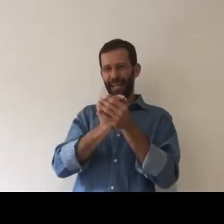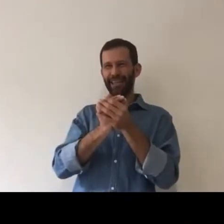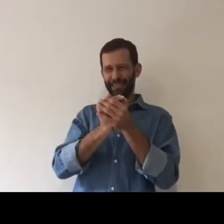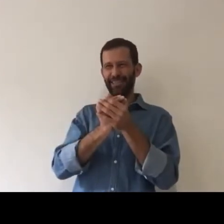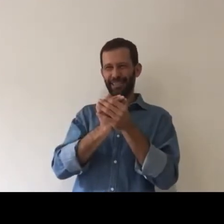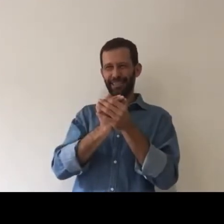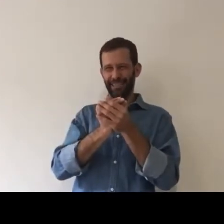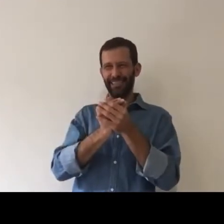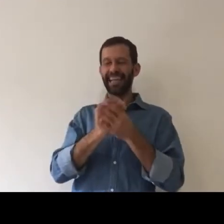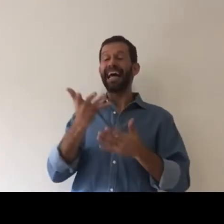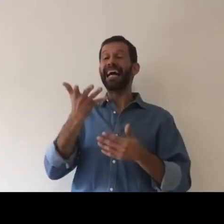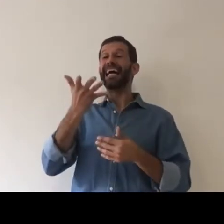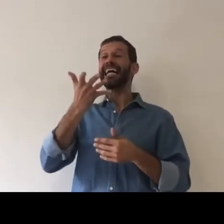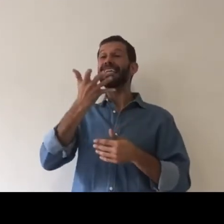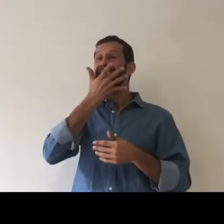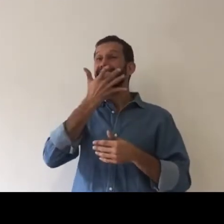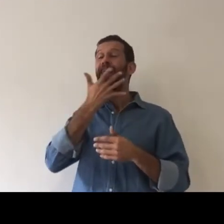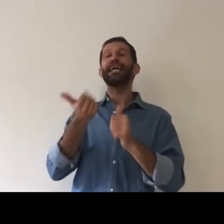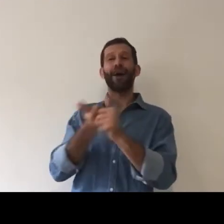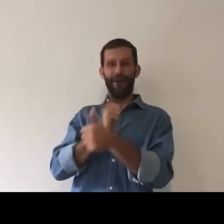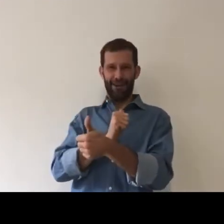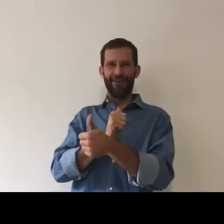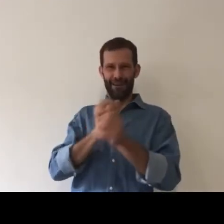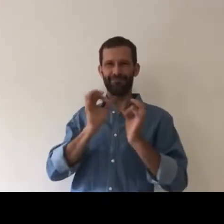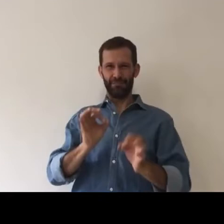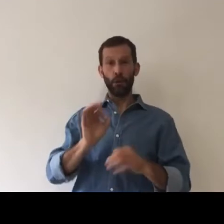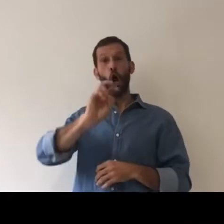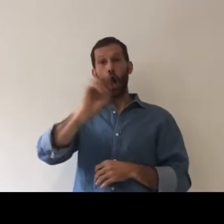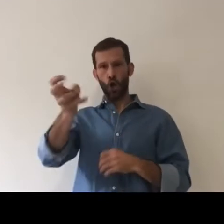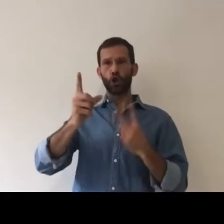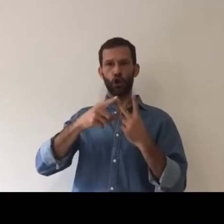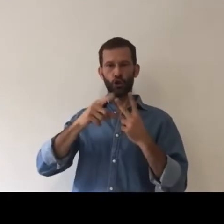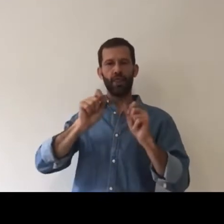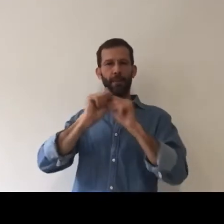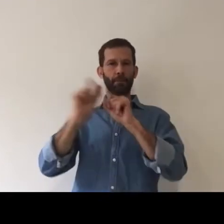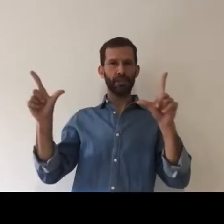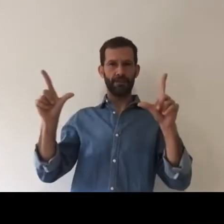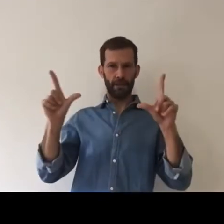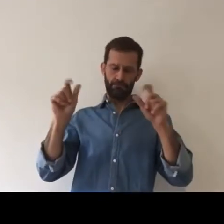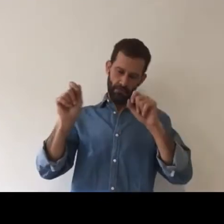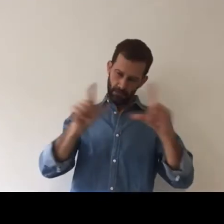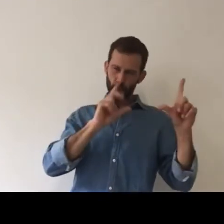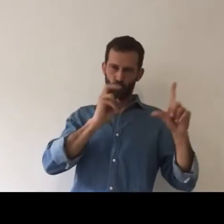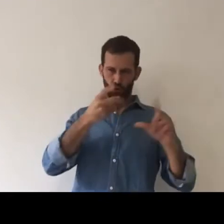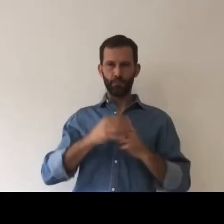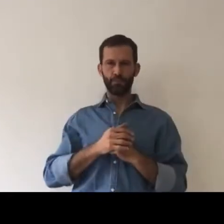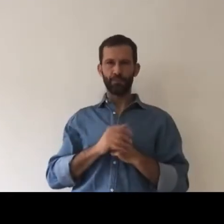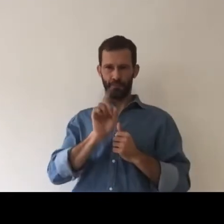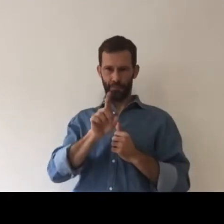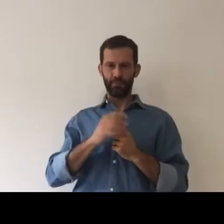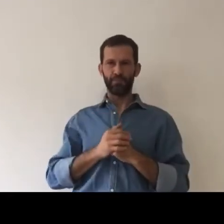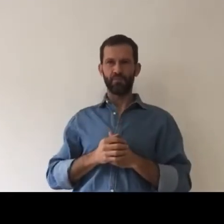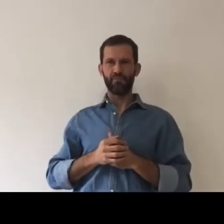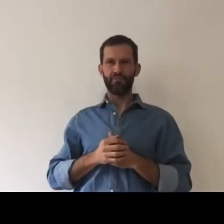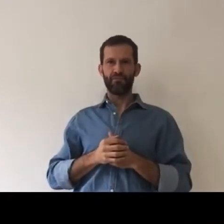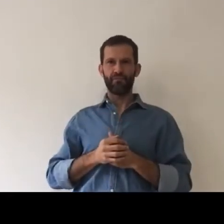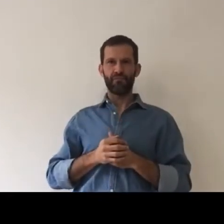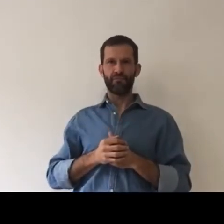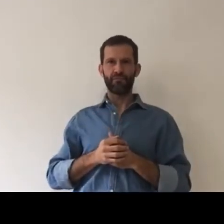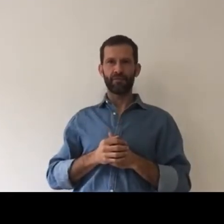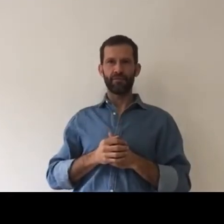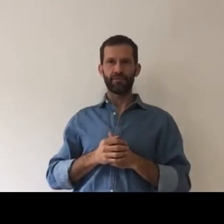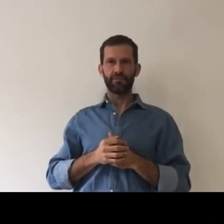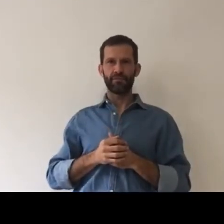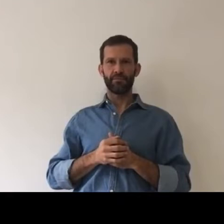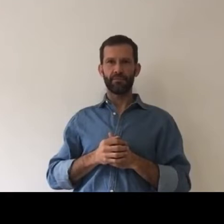Y su traducción, su posible traducción en lengua española. Representa un concepto concreto, la boca, pero vamos a ver